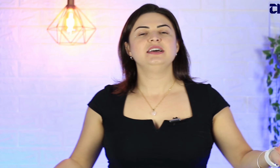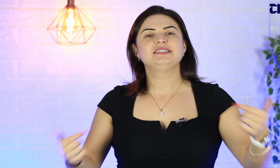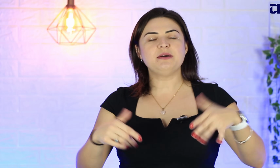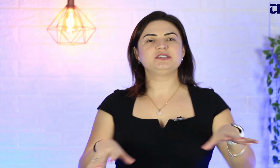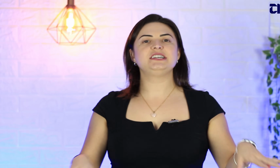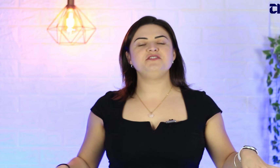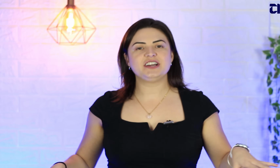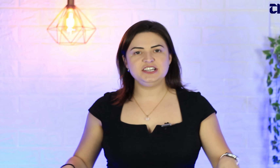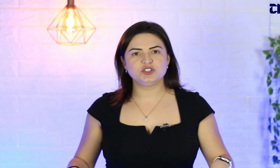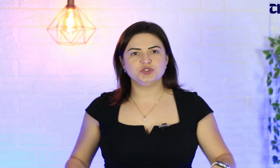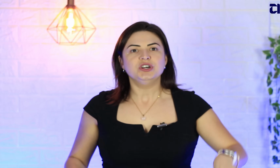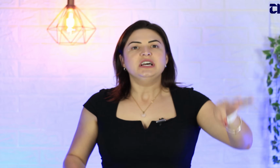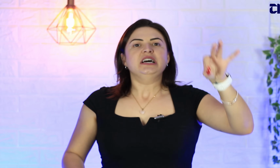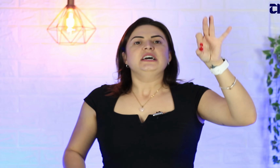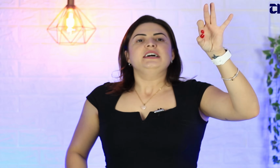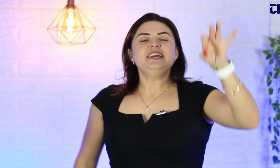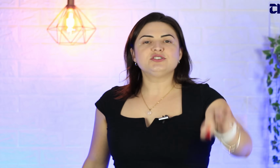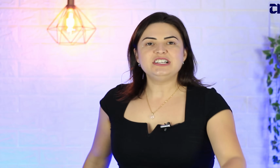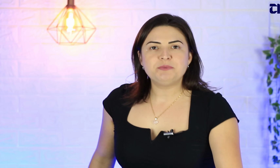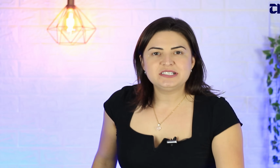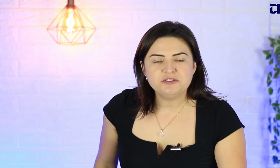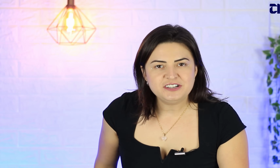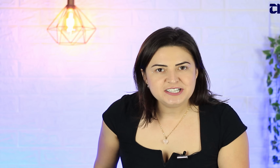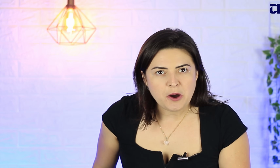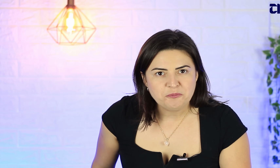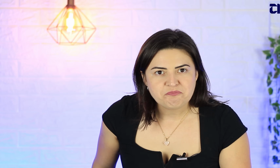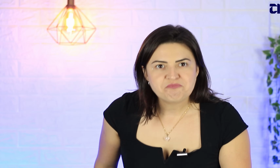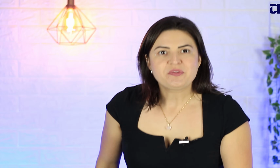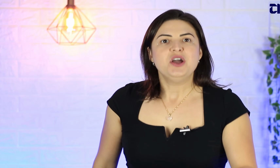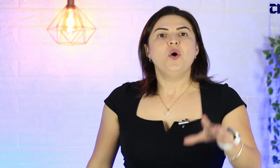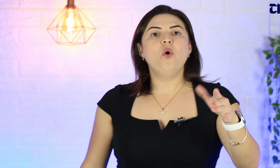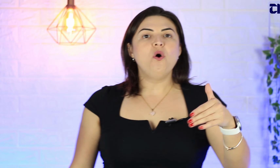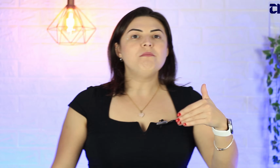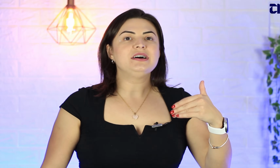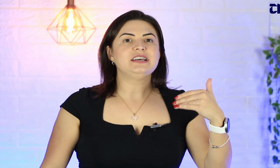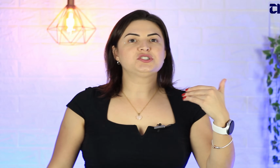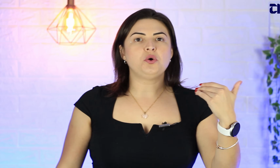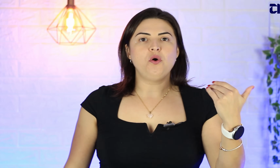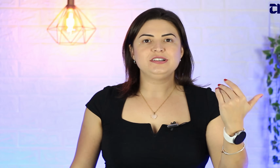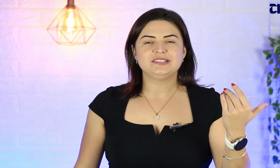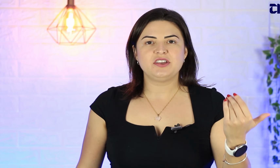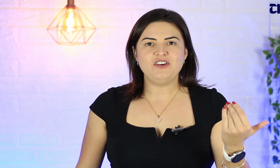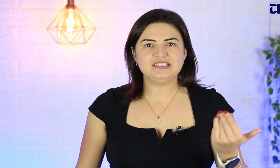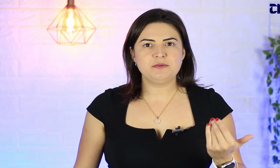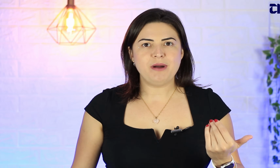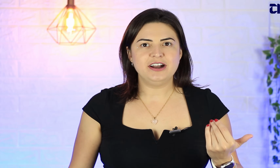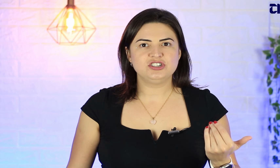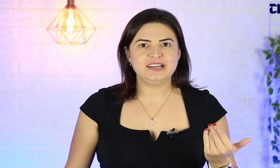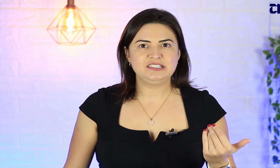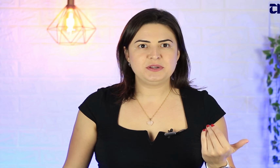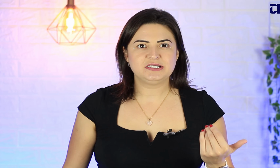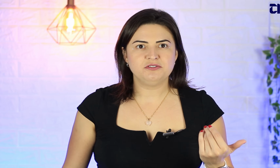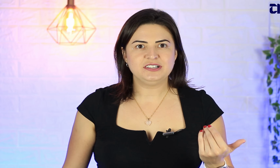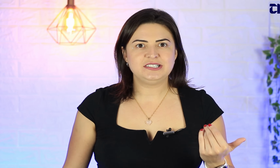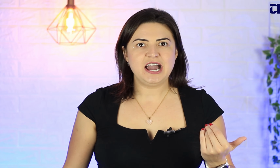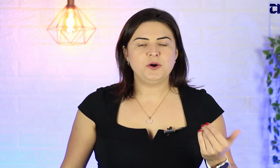Sabe o significa isso? Isso é expressão facial. Uma das coisas que fazem parte da expressão facial,